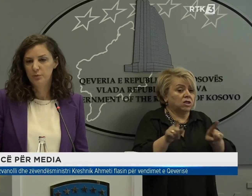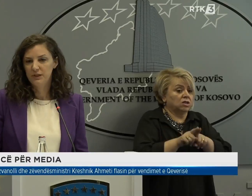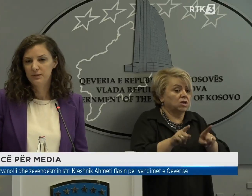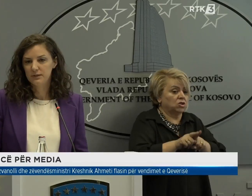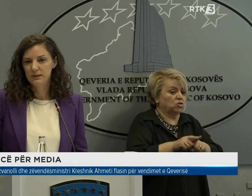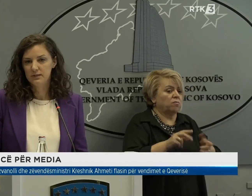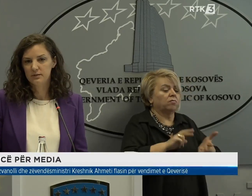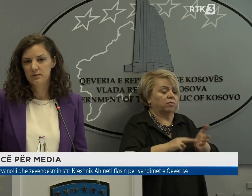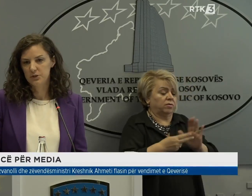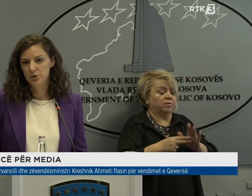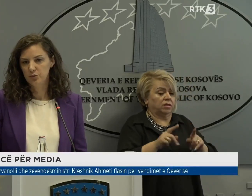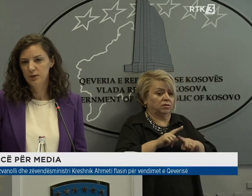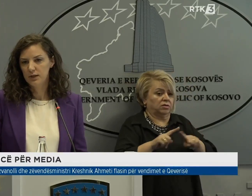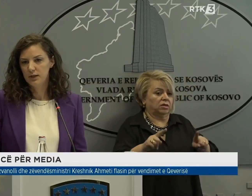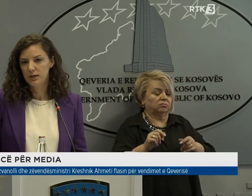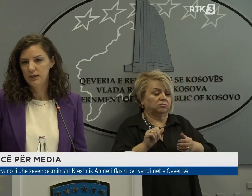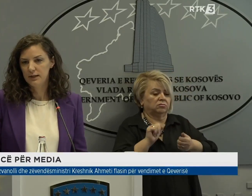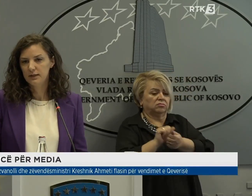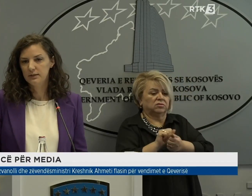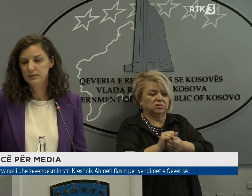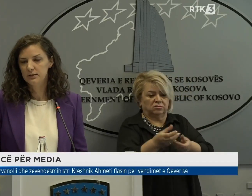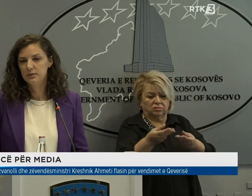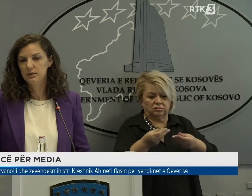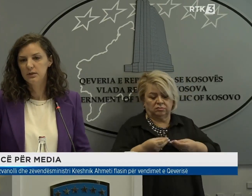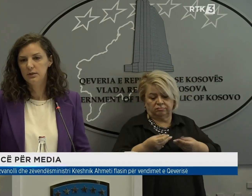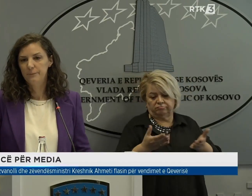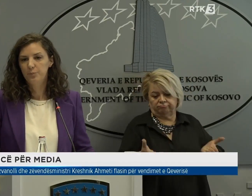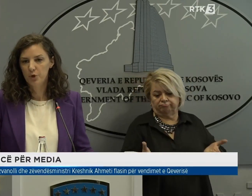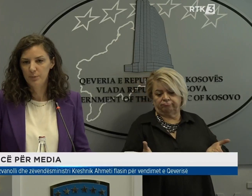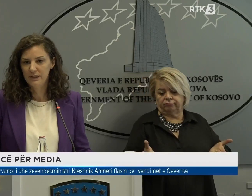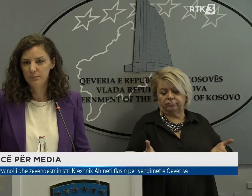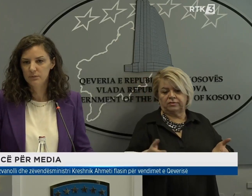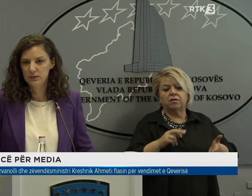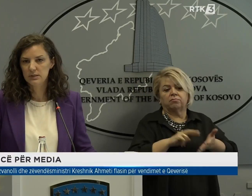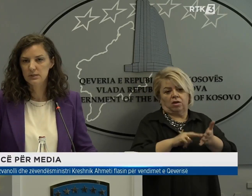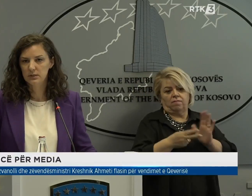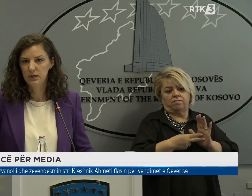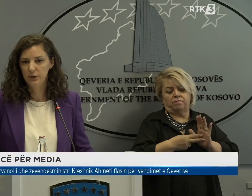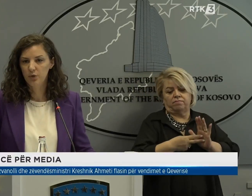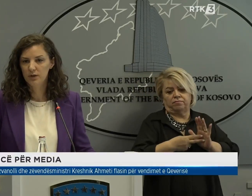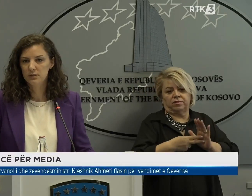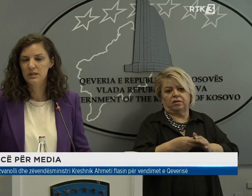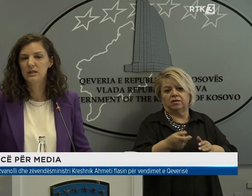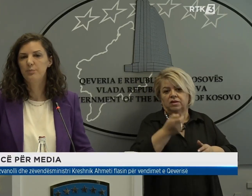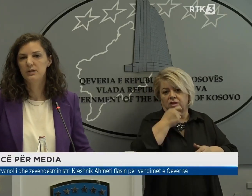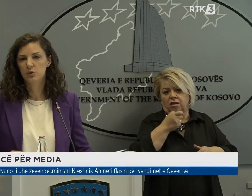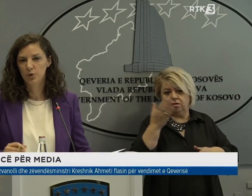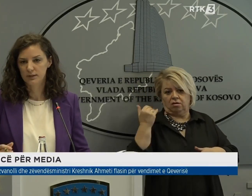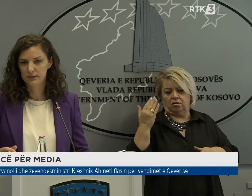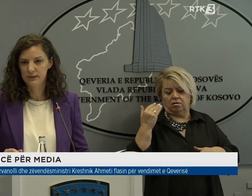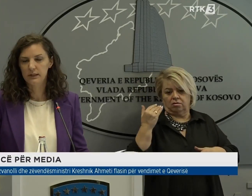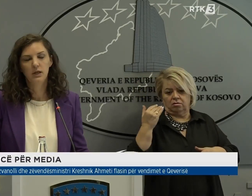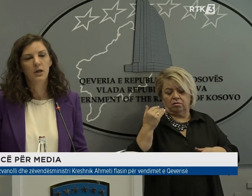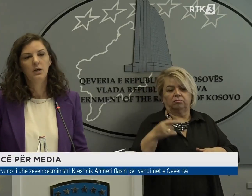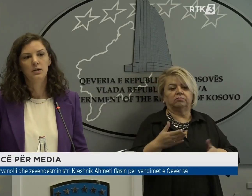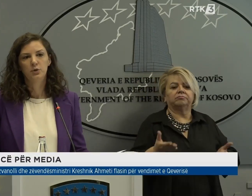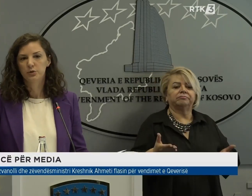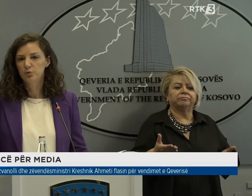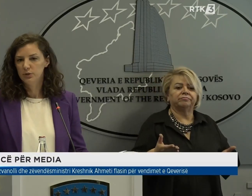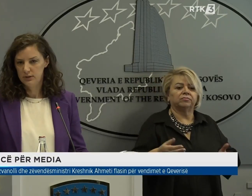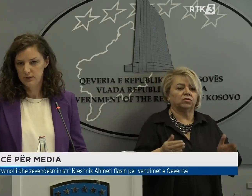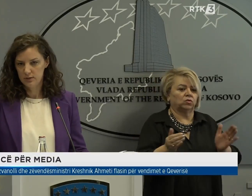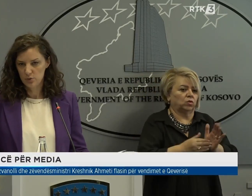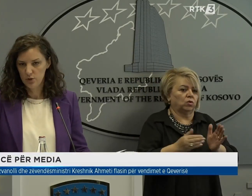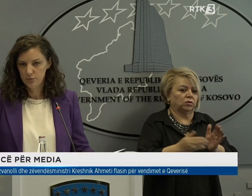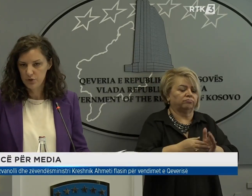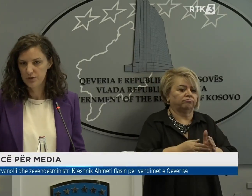shumë probleme të tjera të trashëguara, edhe këtë problem të së kaluarës dhe pasojat e ti, do të